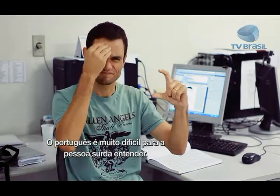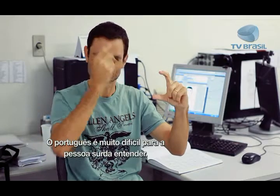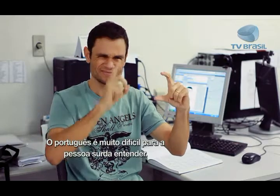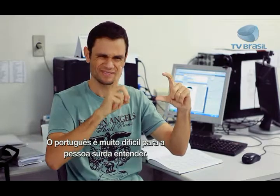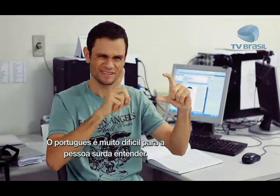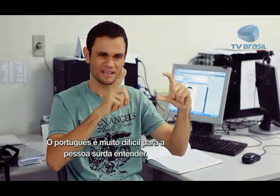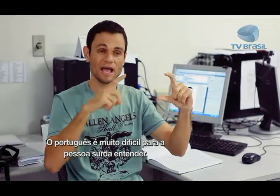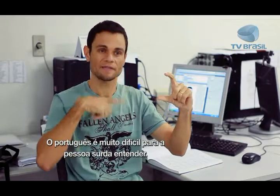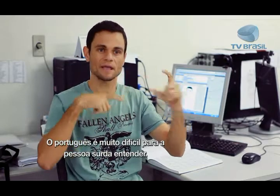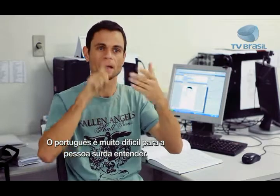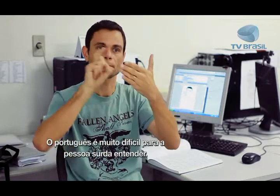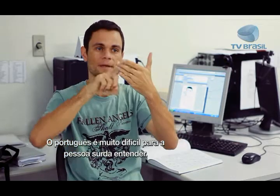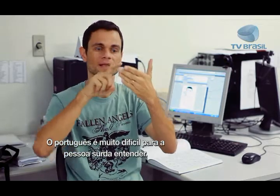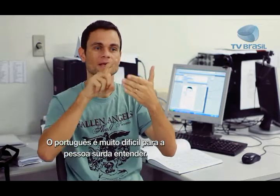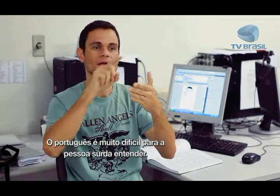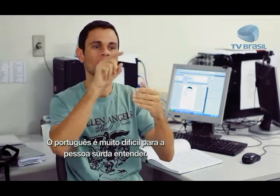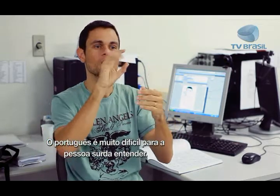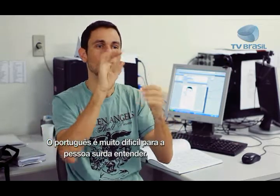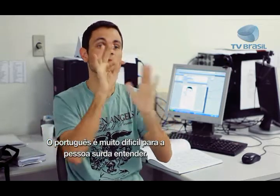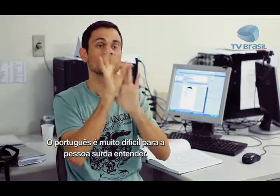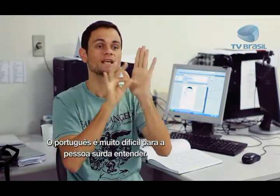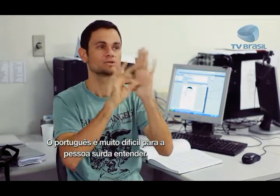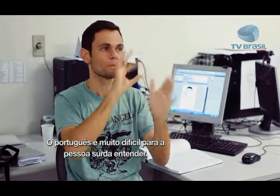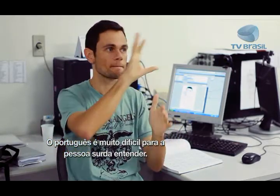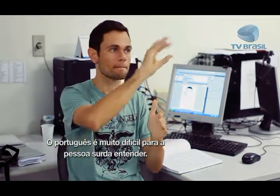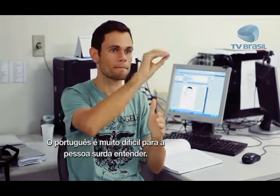O português é muito difícil para a pessoa surda entender.